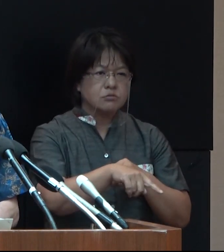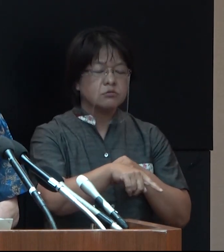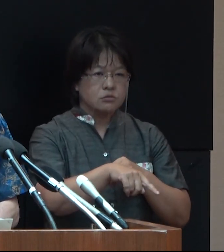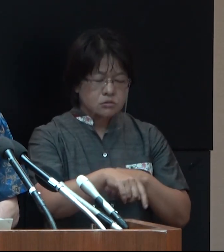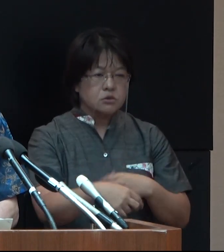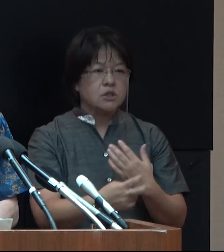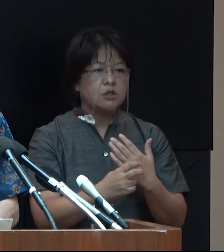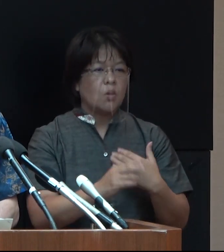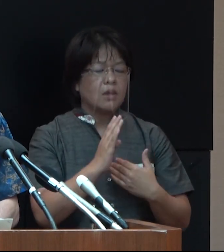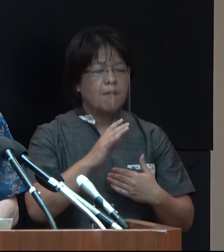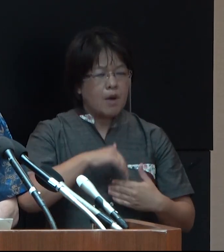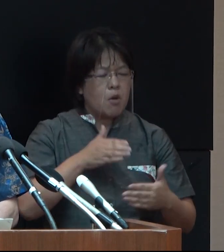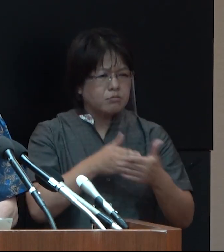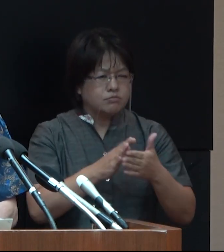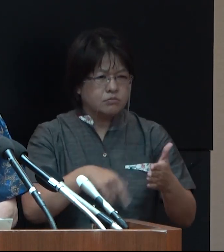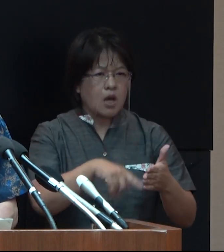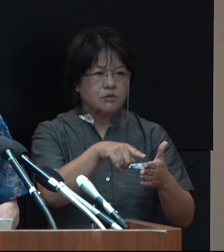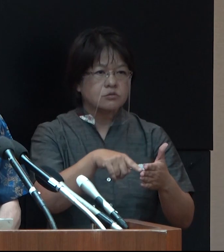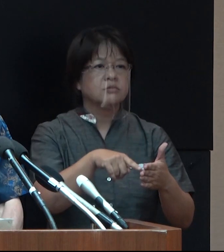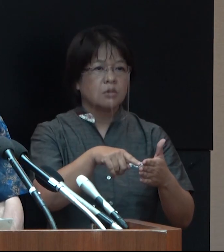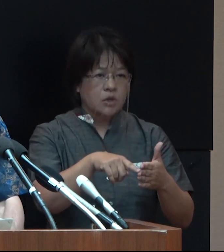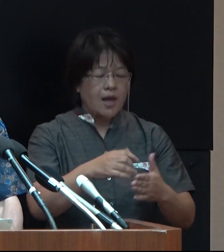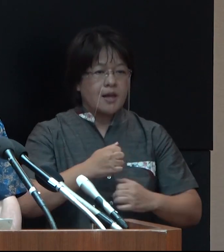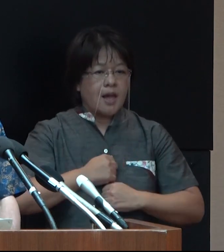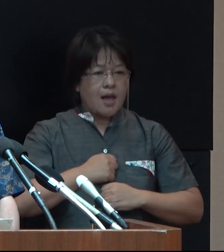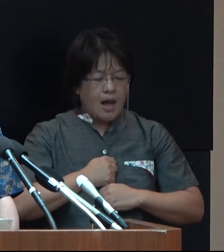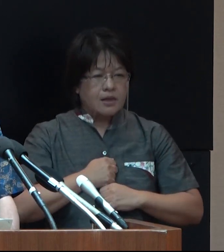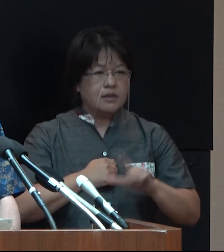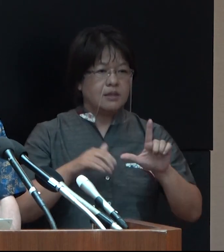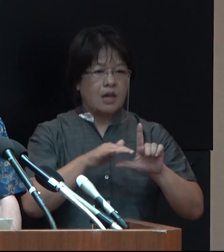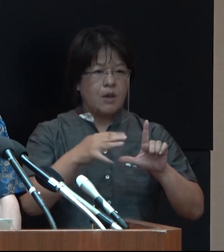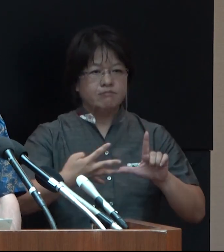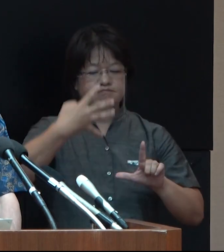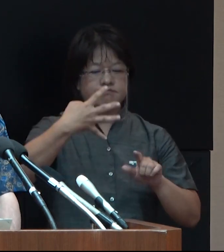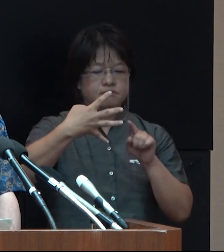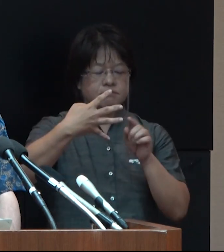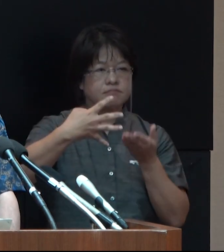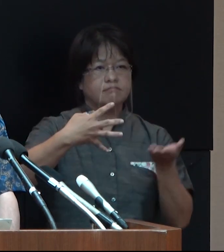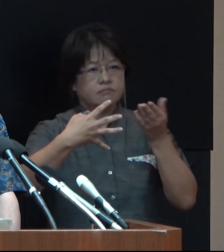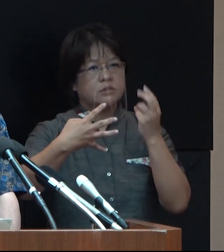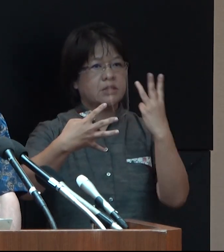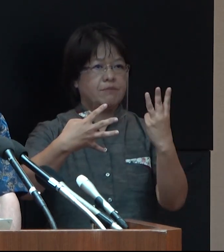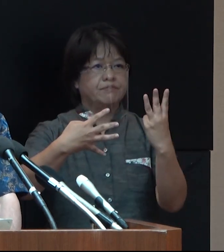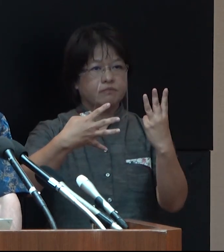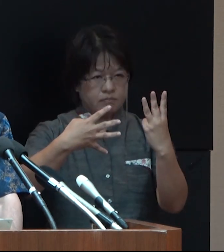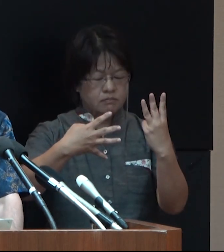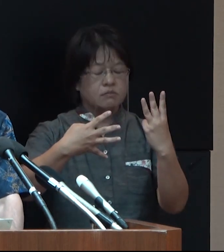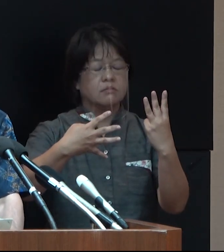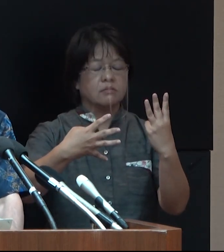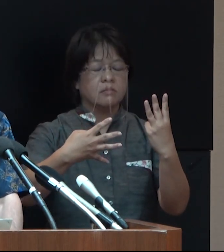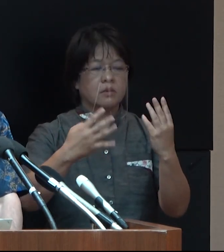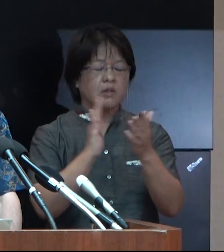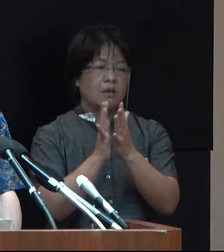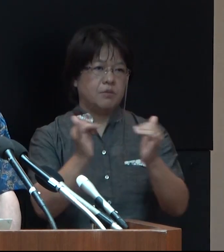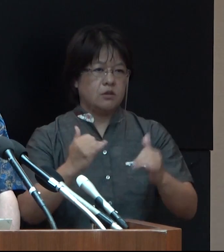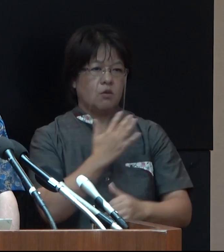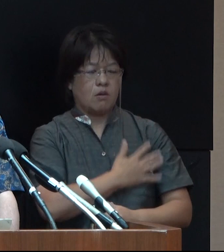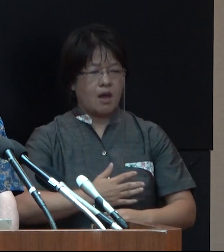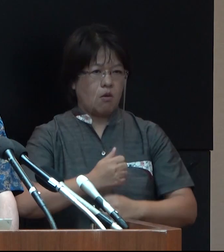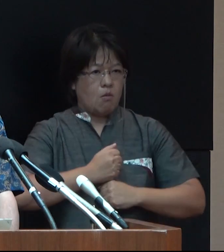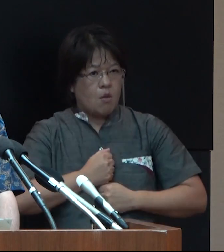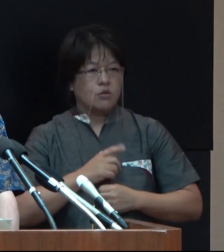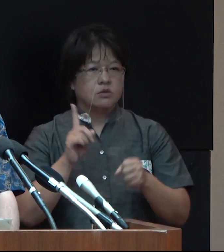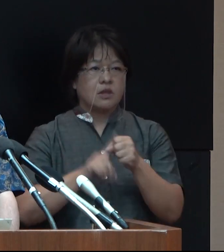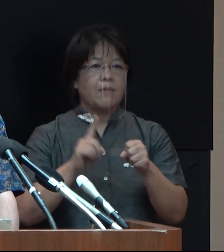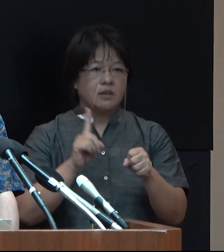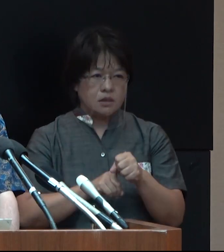ることに鑑み、警戒レベルを第3段階に引き上げるとともに、県民の健康や生命を必ず守り抜